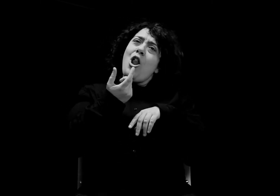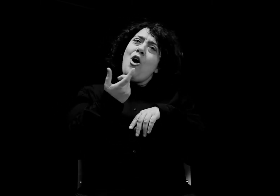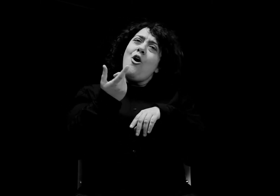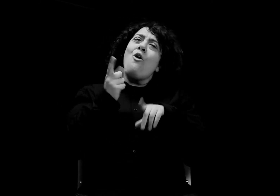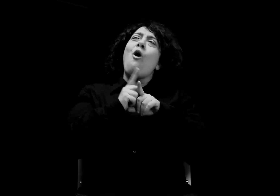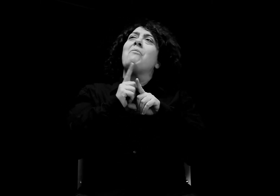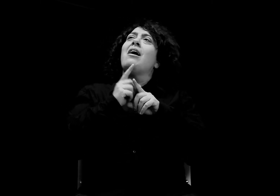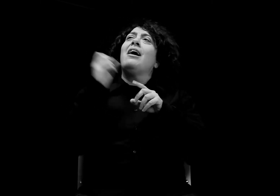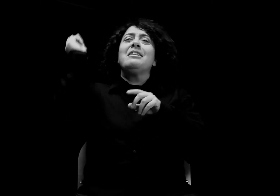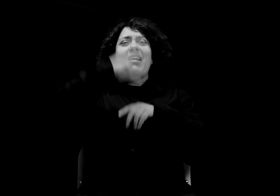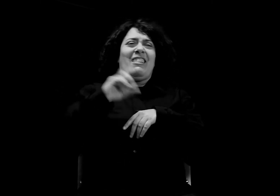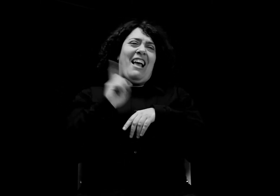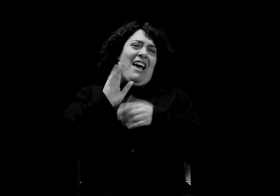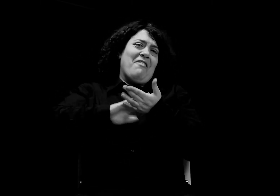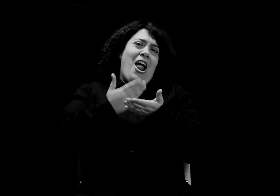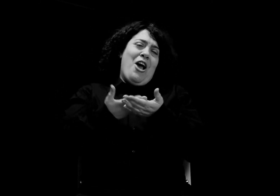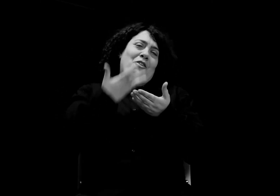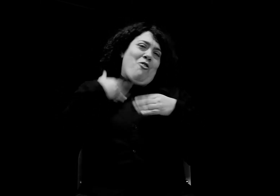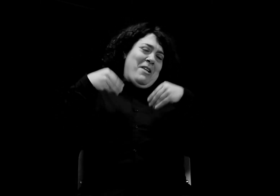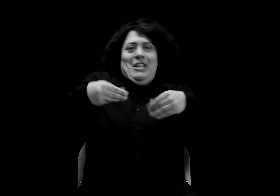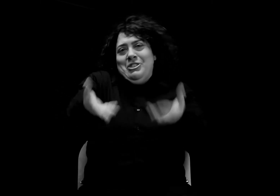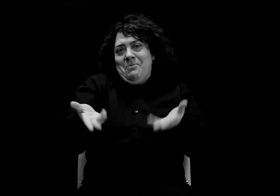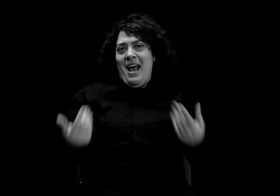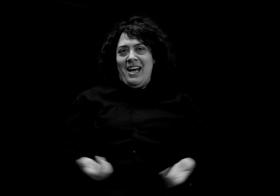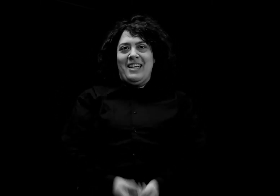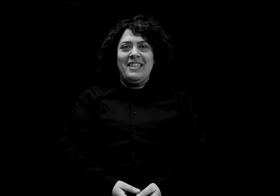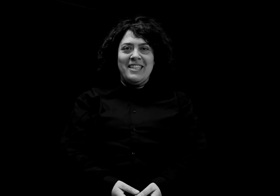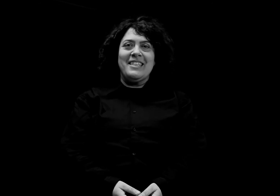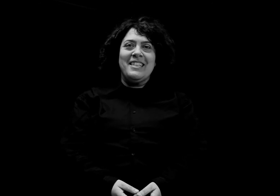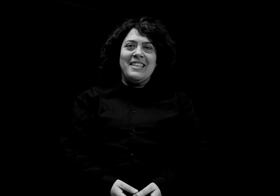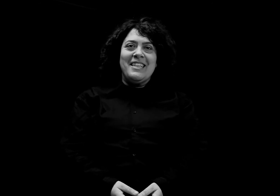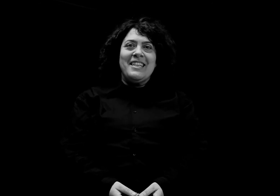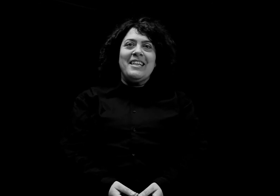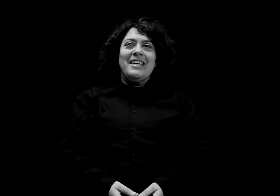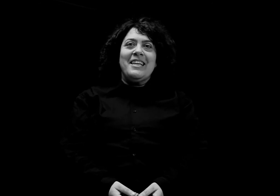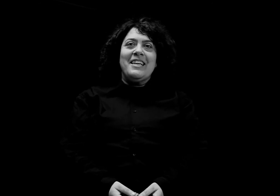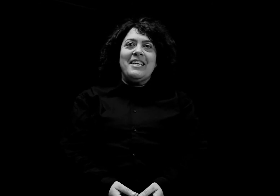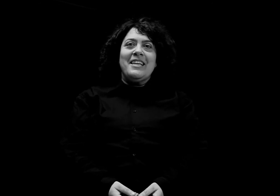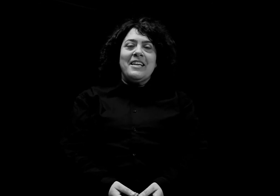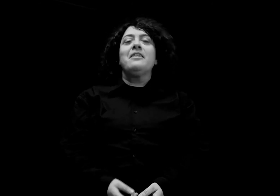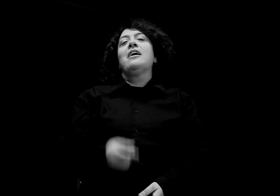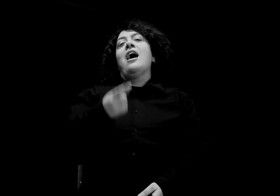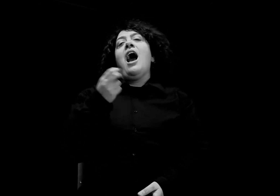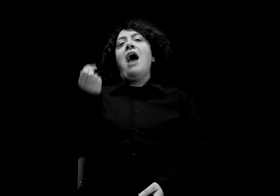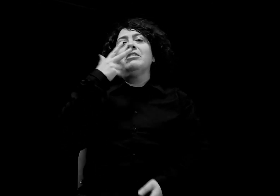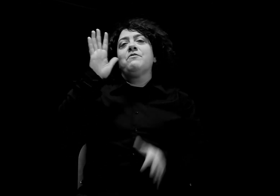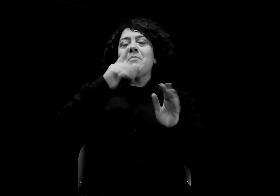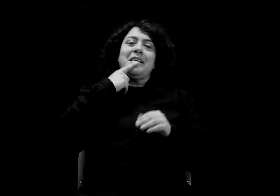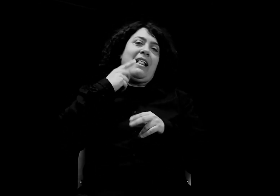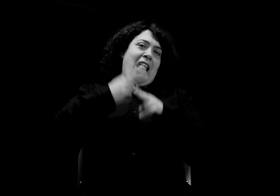creazione che non va dimenticata e che ha il suo valore per questo ho voluto partecipare la persona che mi ha avvisata e